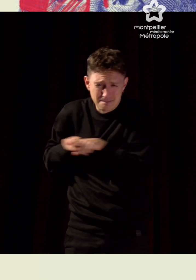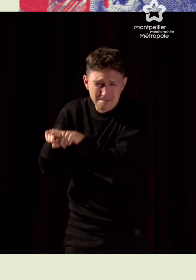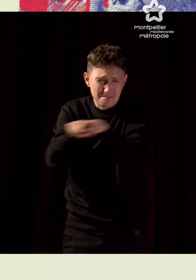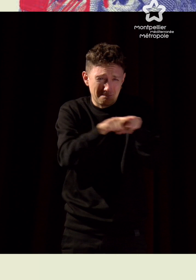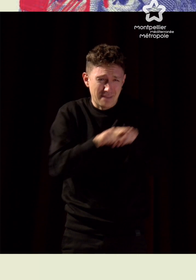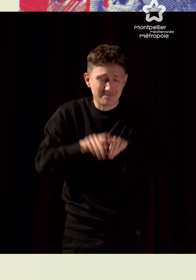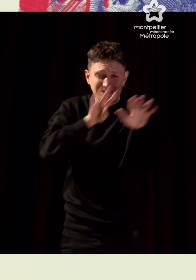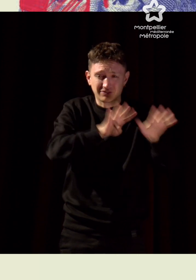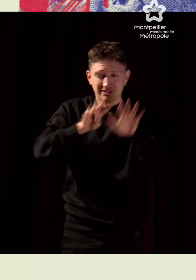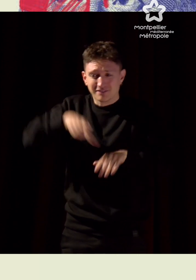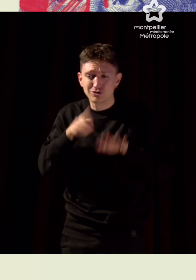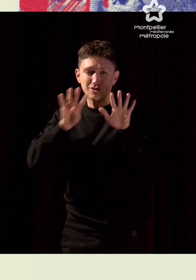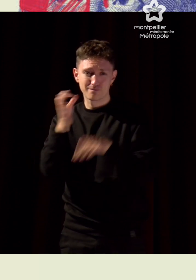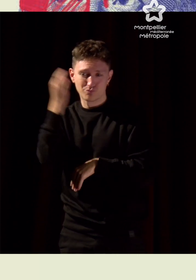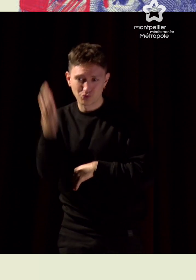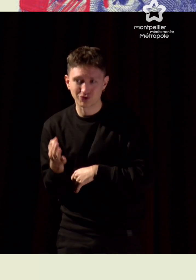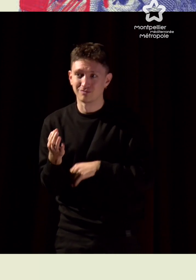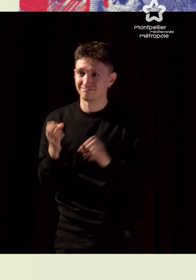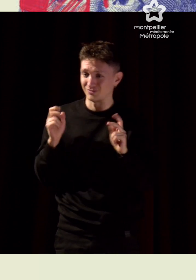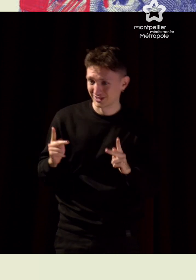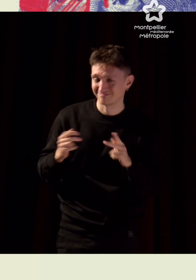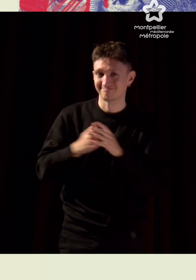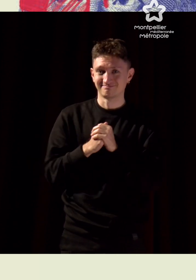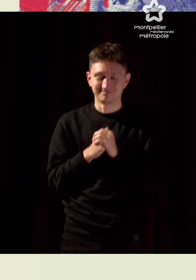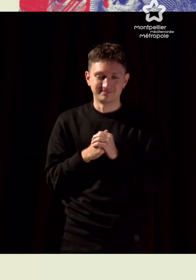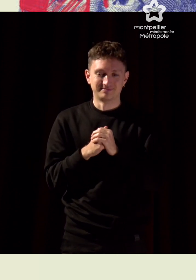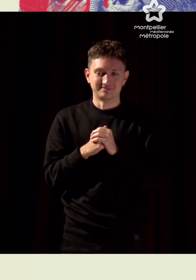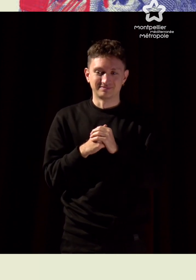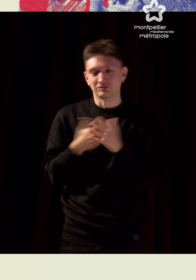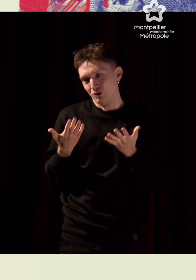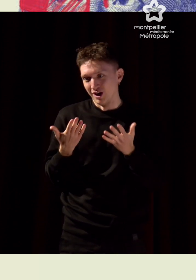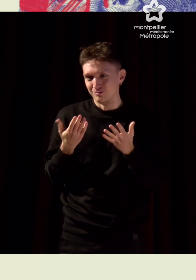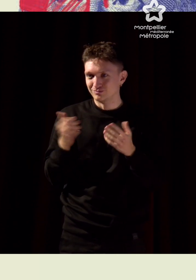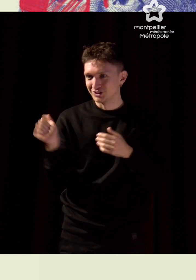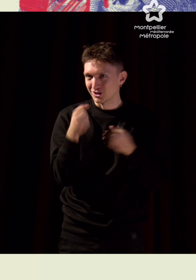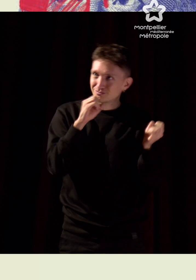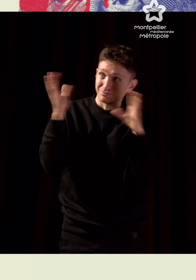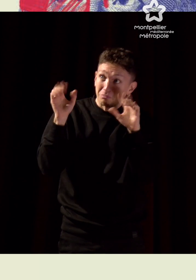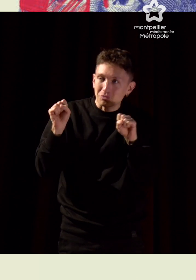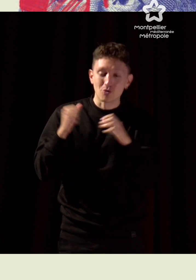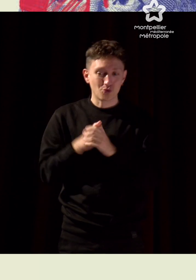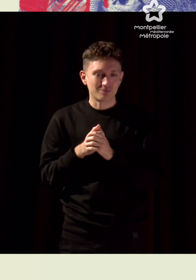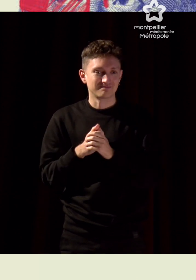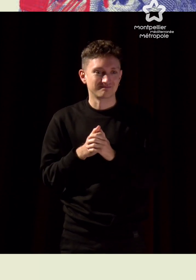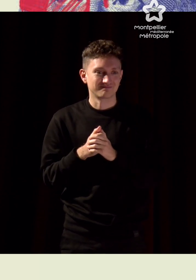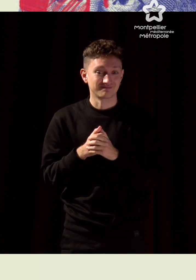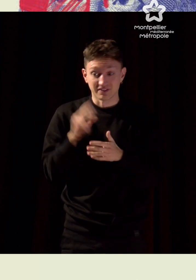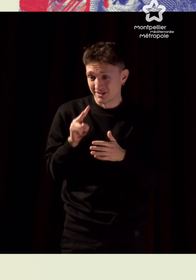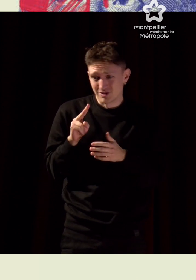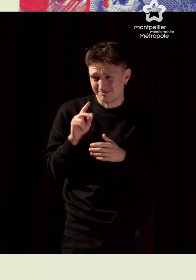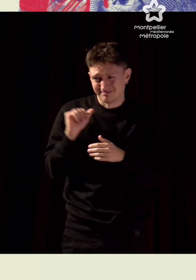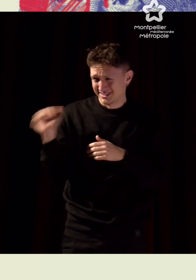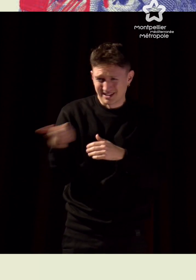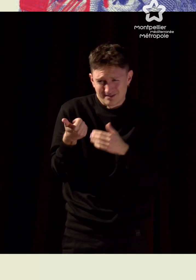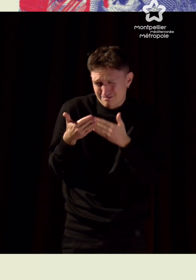99,9%. Okay, comme pour vous donner un ordre de grandeur. Cette proximité est vraiment très